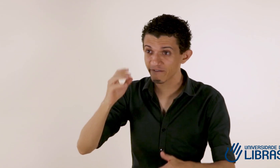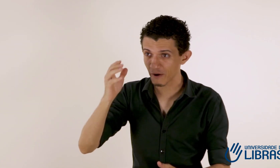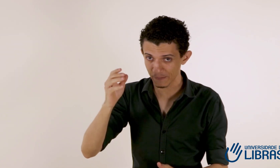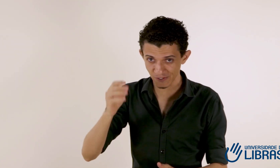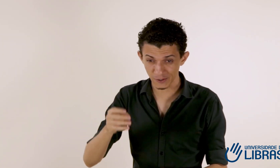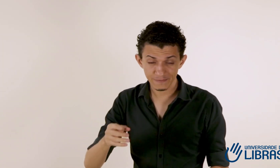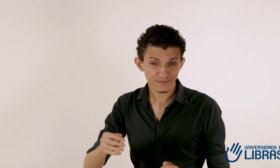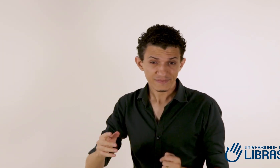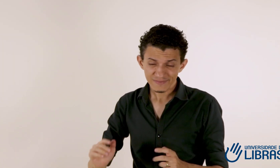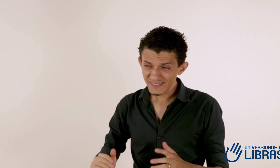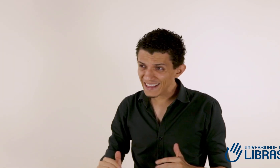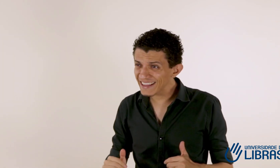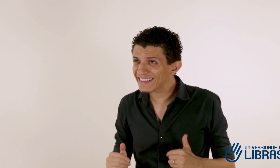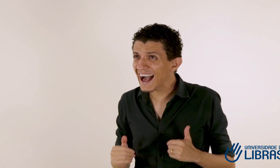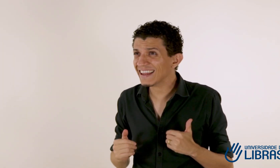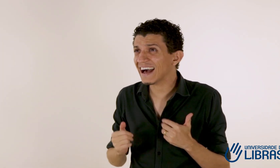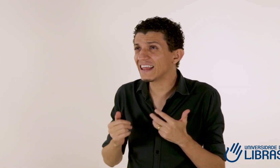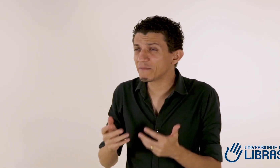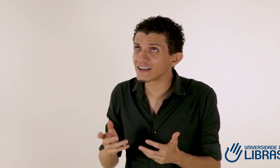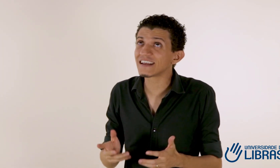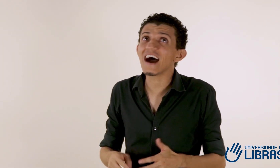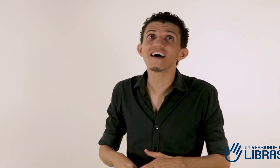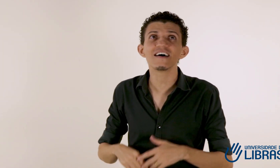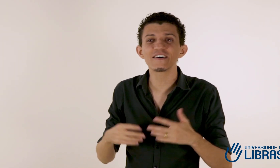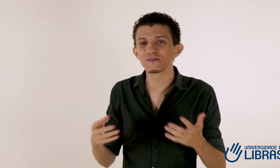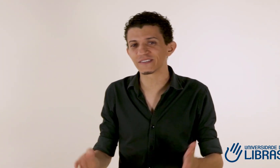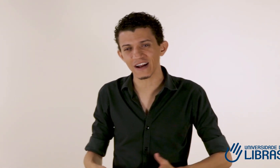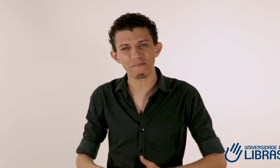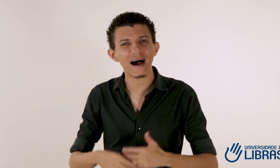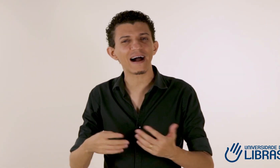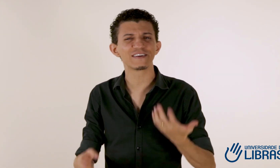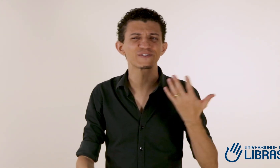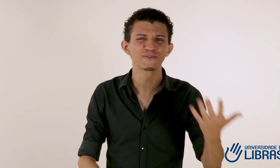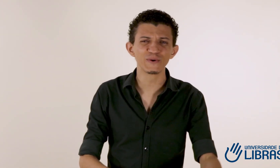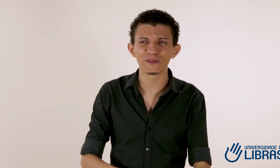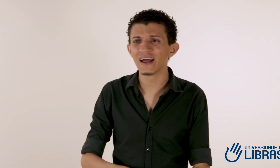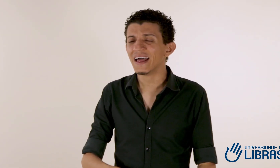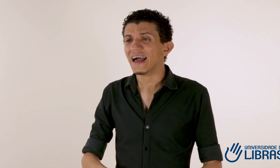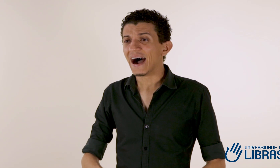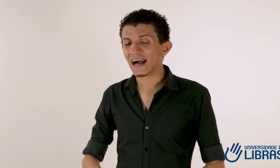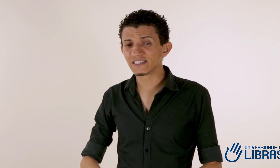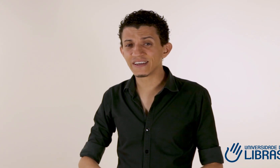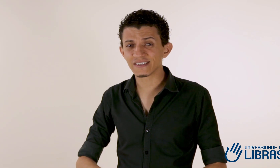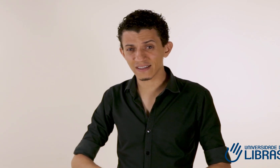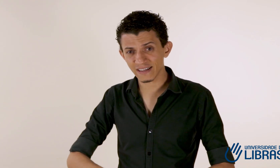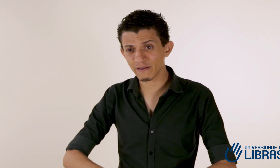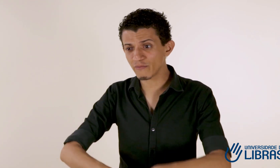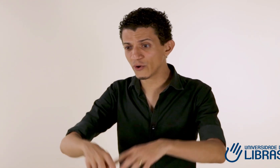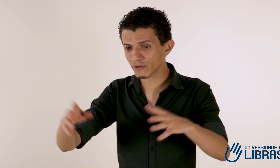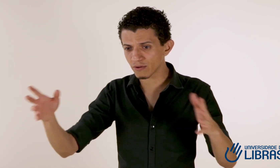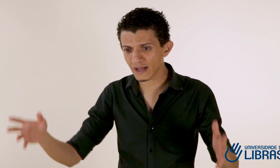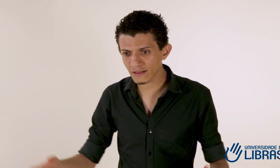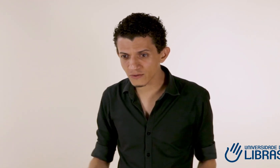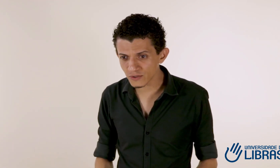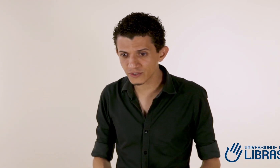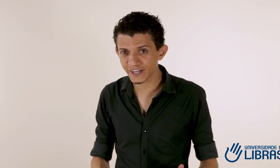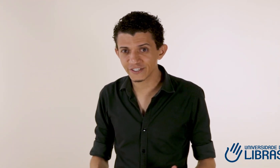vê uma pessoa que tá na Libras há anos, trabalha, estuda, às vezes até tem muito contato com os surdos do dia a